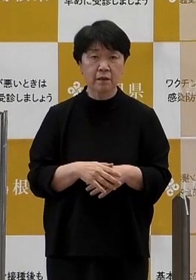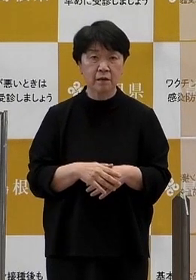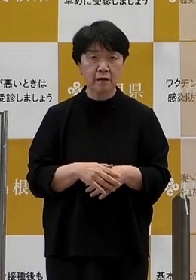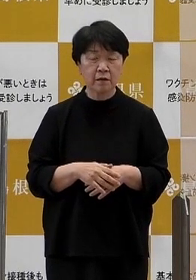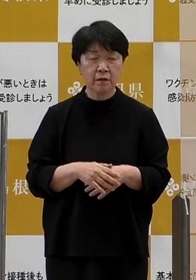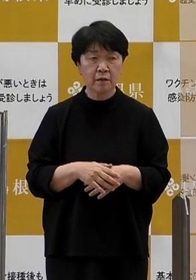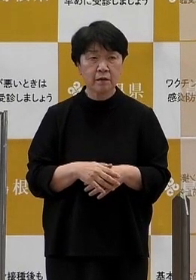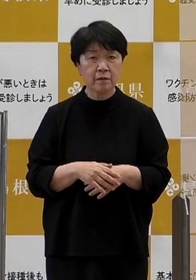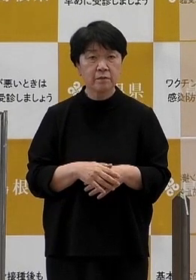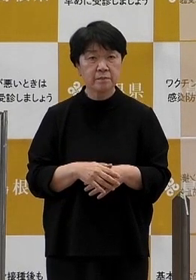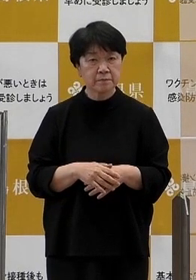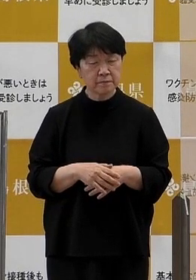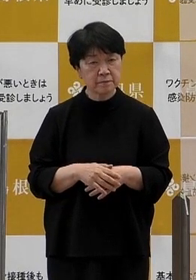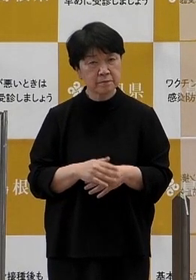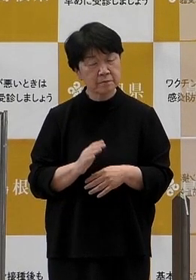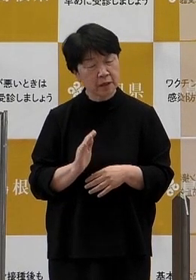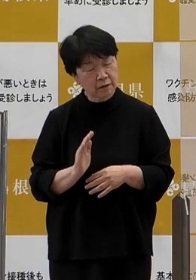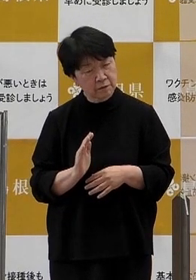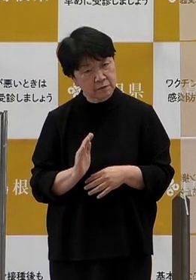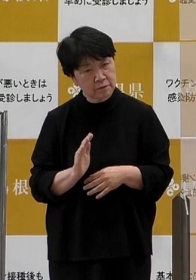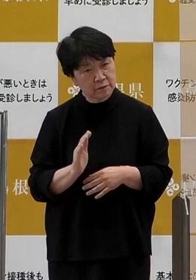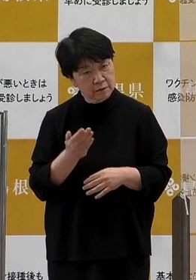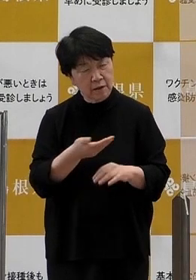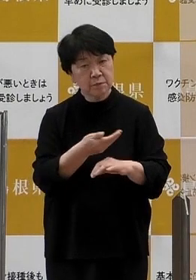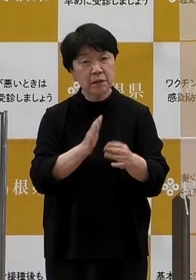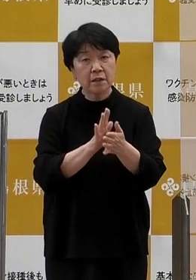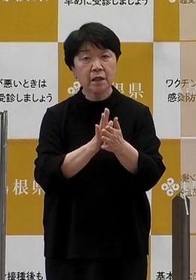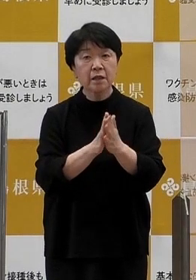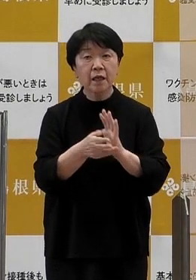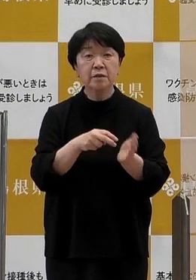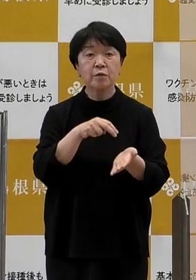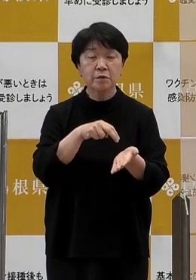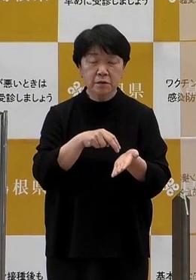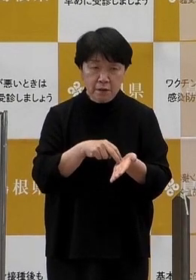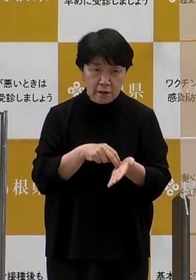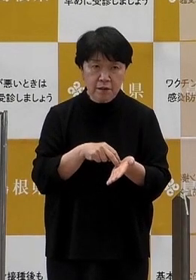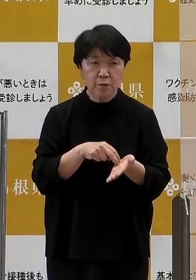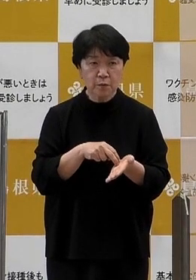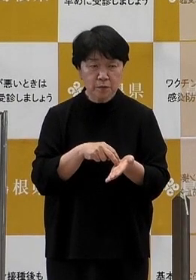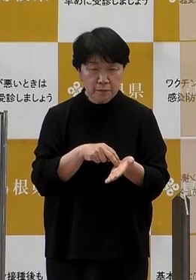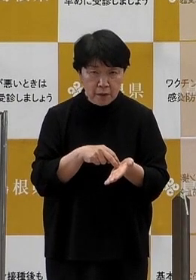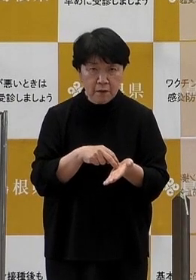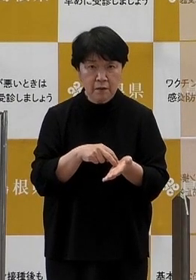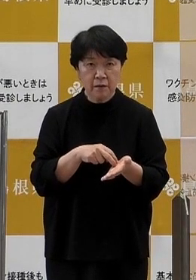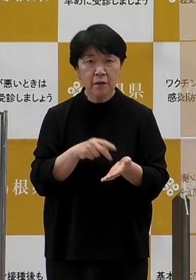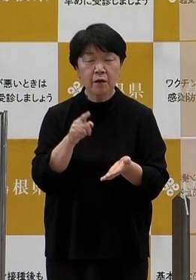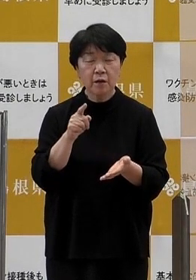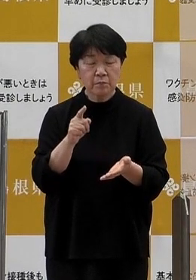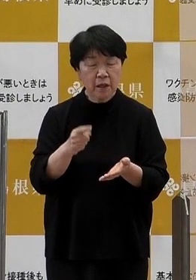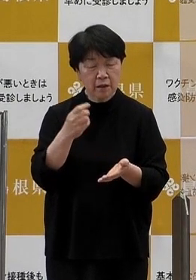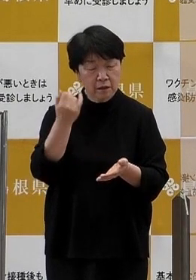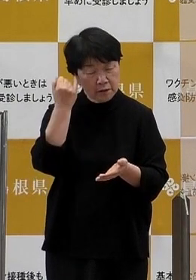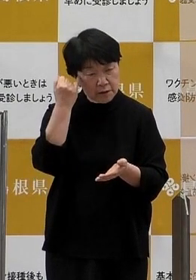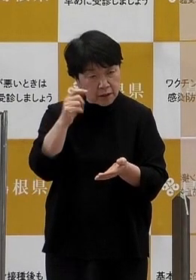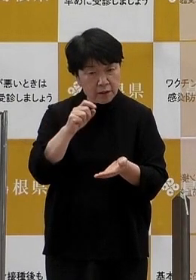かなか島根県としては出せるアイデアは出しましたけれども、